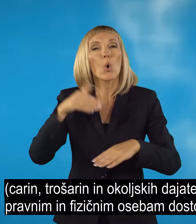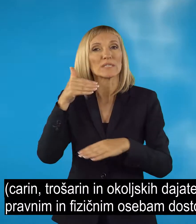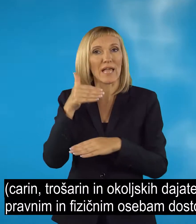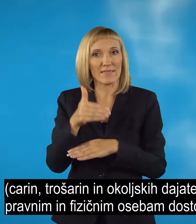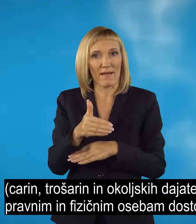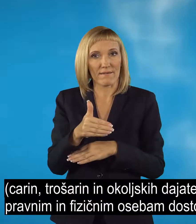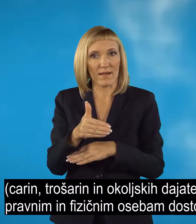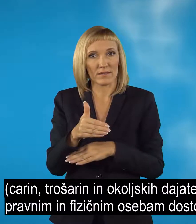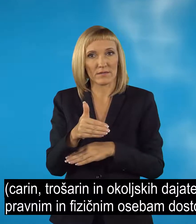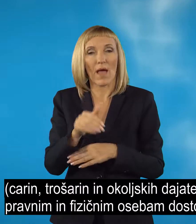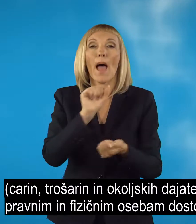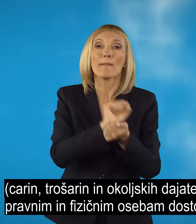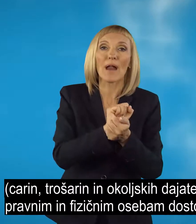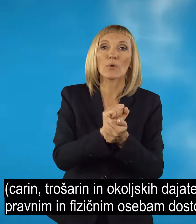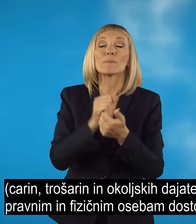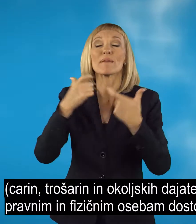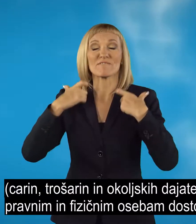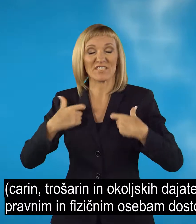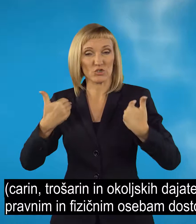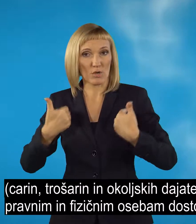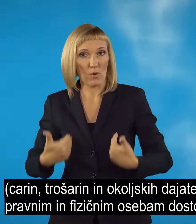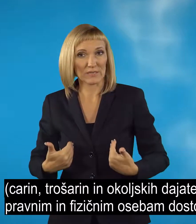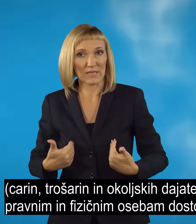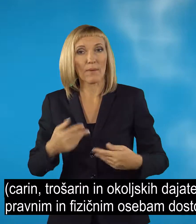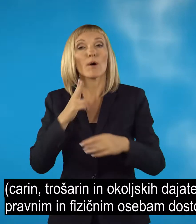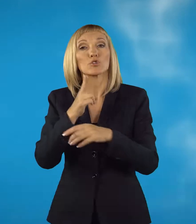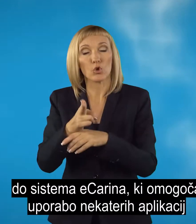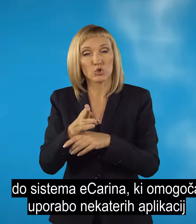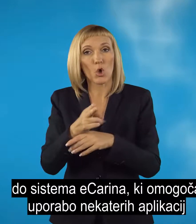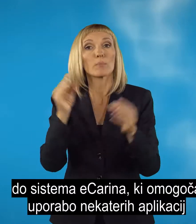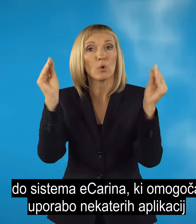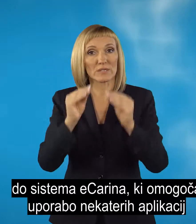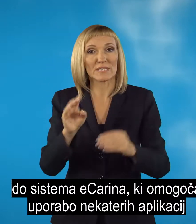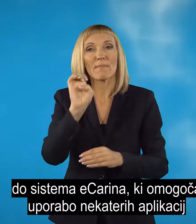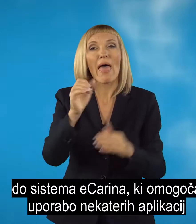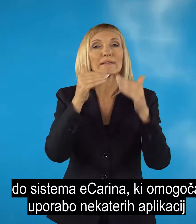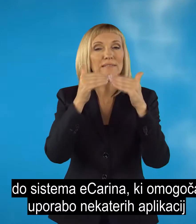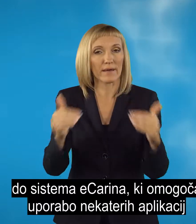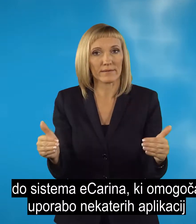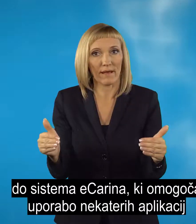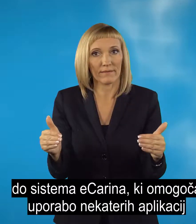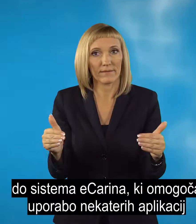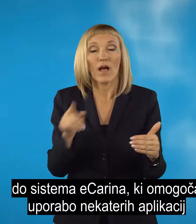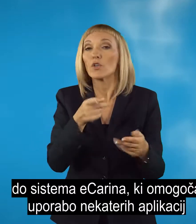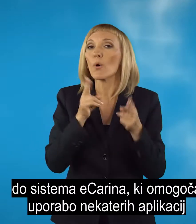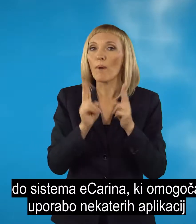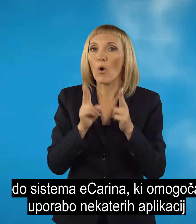okoljskih dajatev pravnim in fizičnim osebam dostop do sistema e-carina, ki